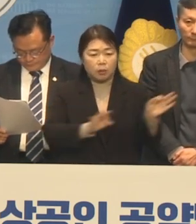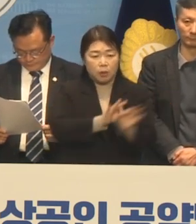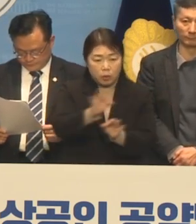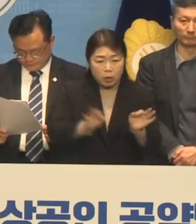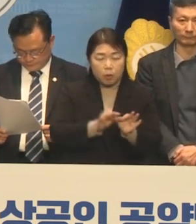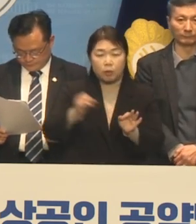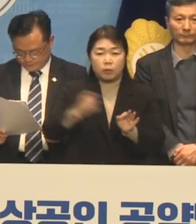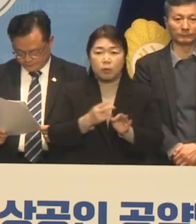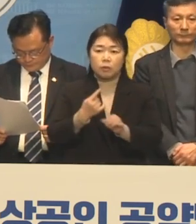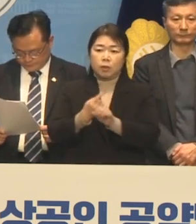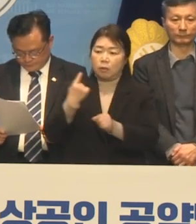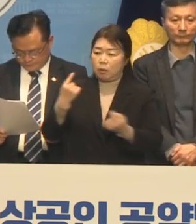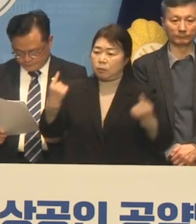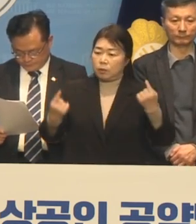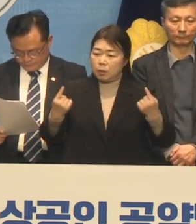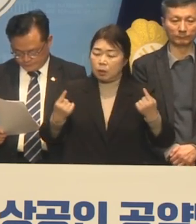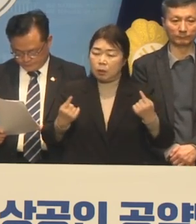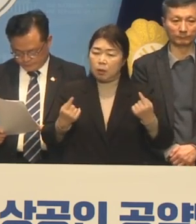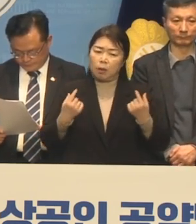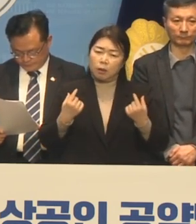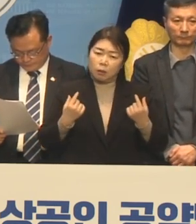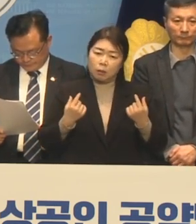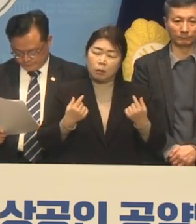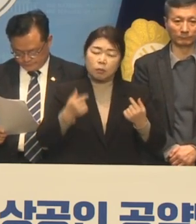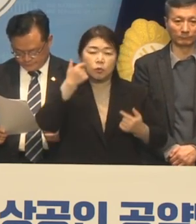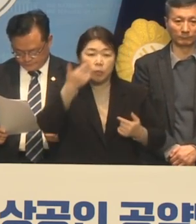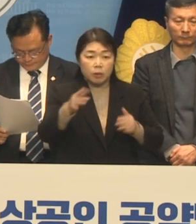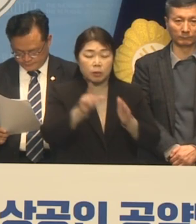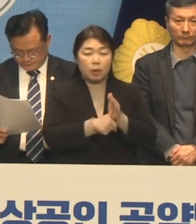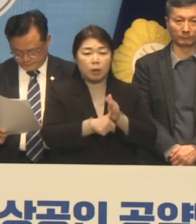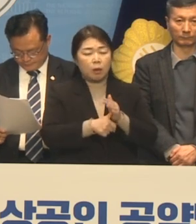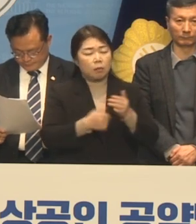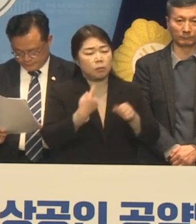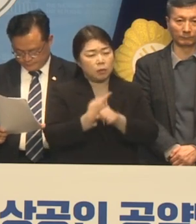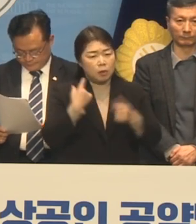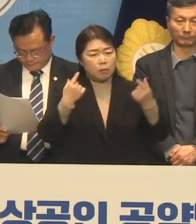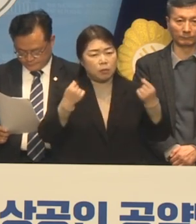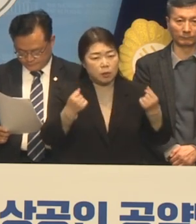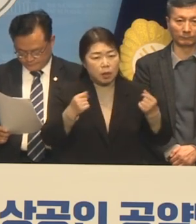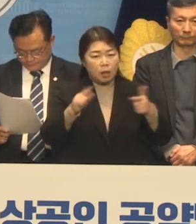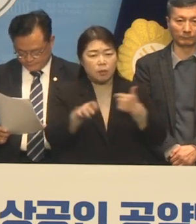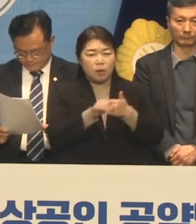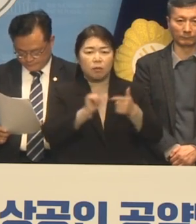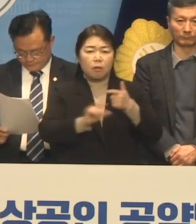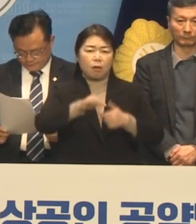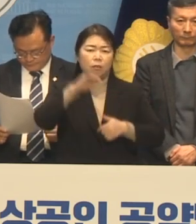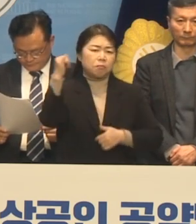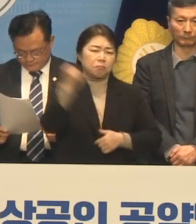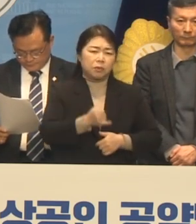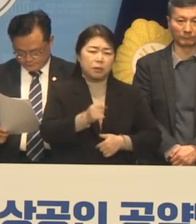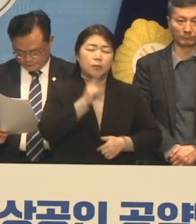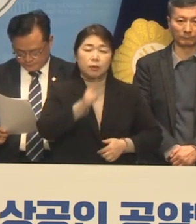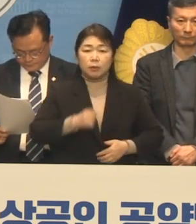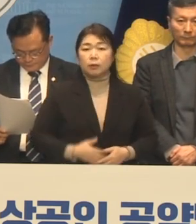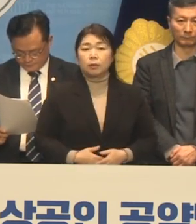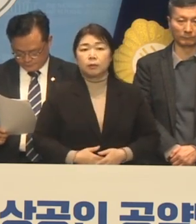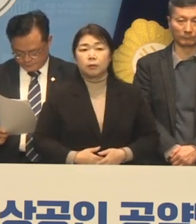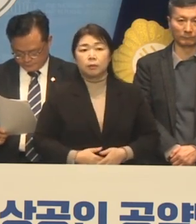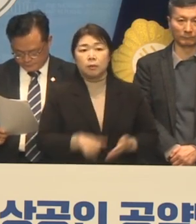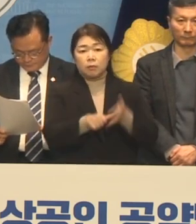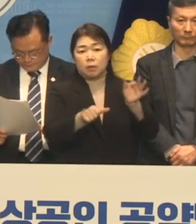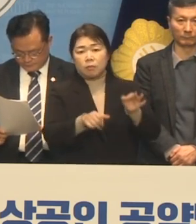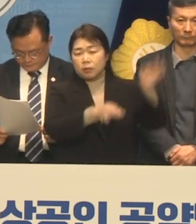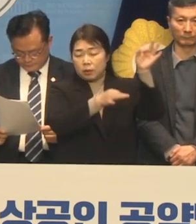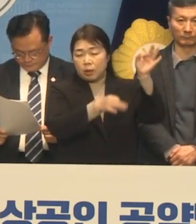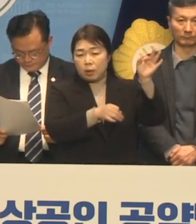환경을 지난해와 비슷하거나 부정적인 것으로 전망을 하고 있는 상황입니다. 고물가로